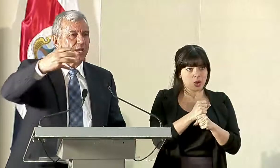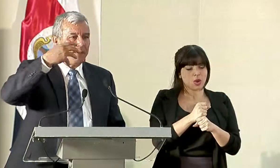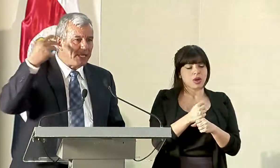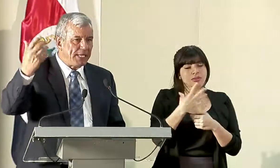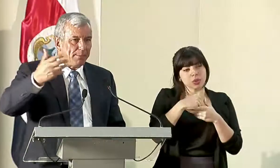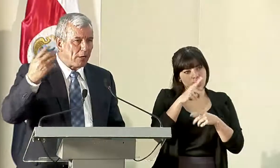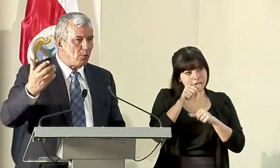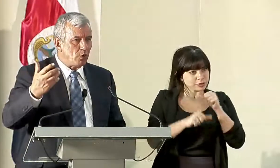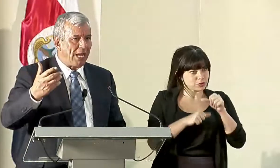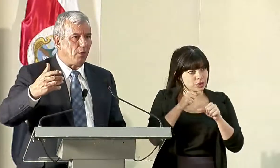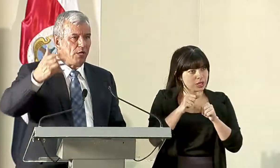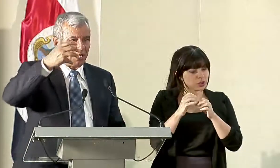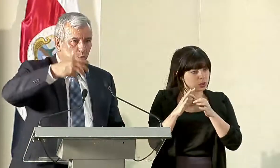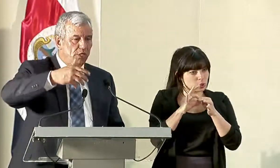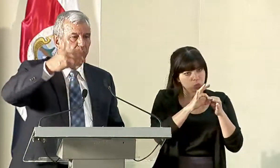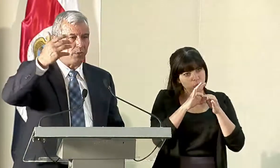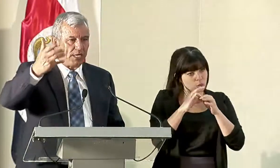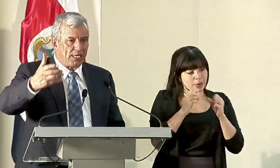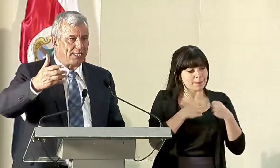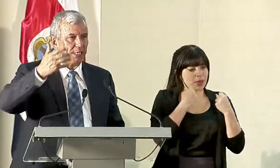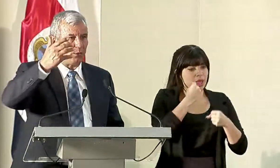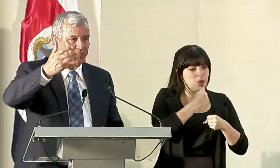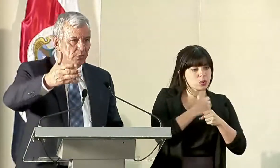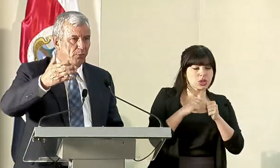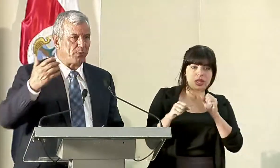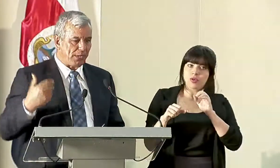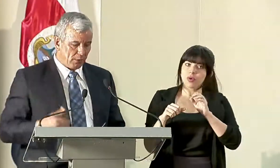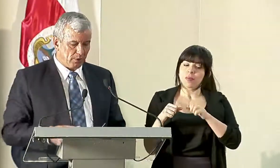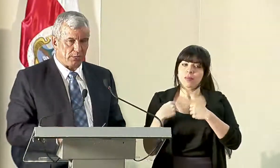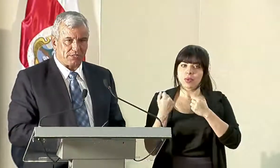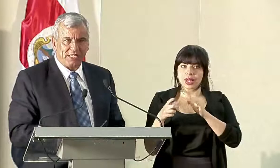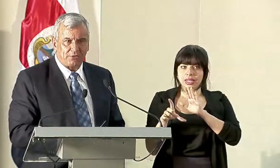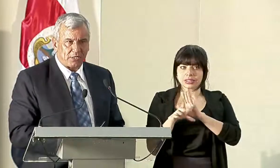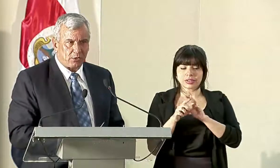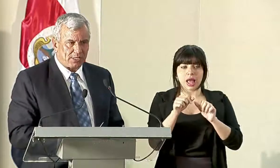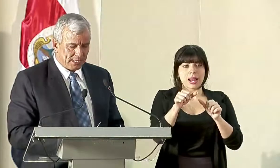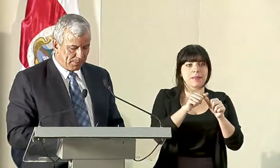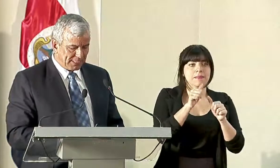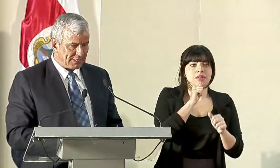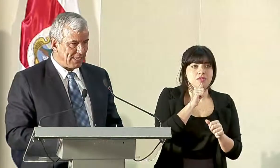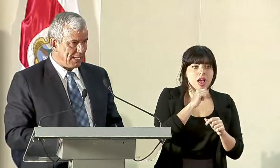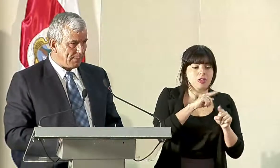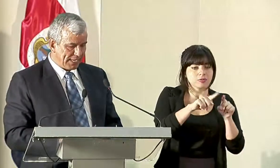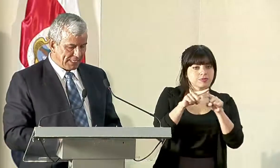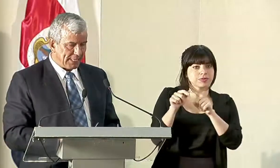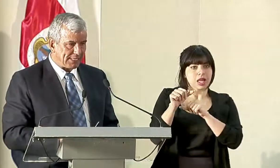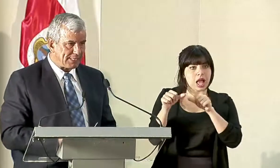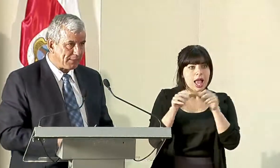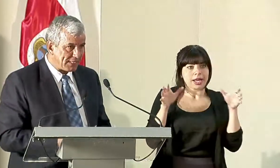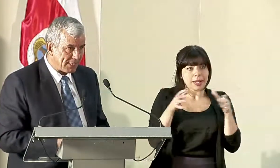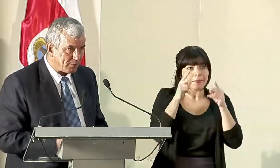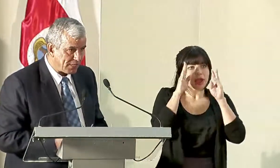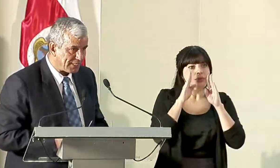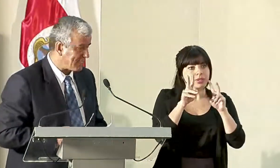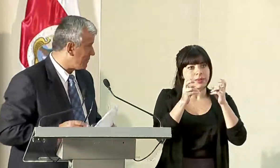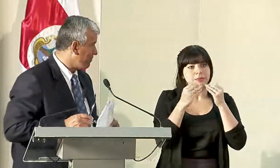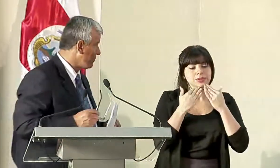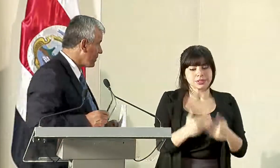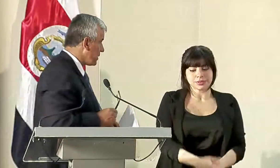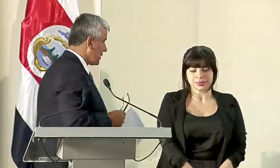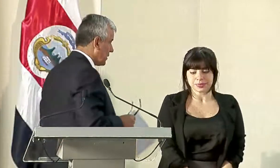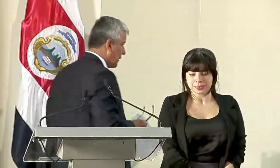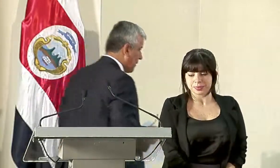esfuerzo mancomunado del Ejecutivo, del Legislativo, del sector privado y de los distintos sectores del país para atender esta temática. Muchas